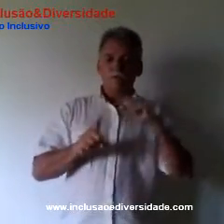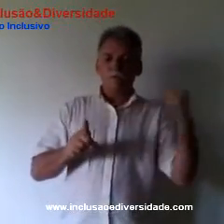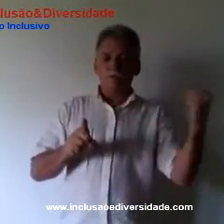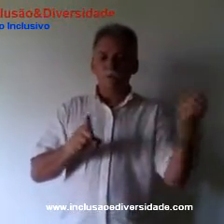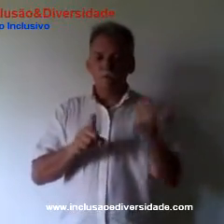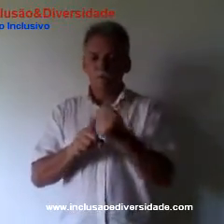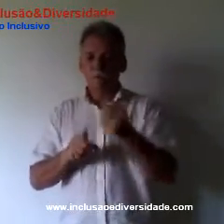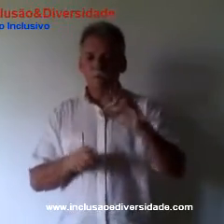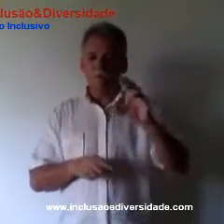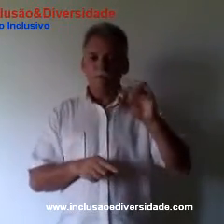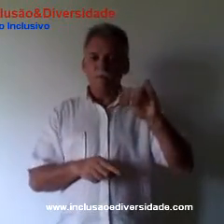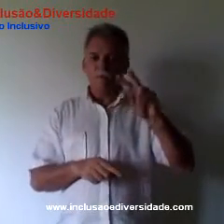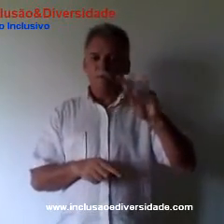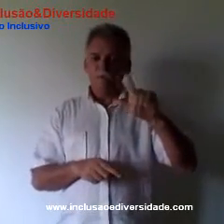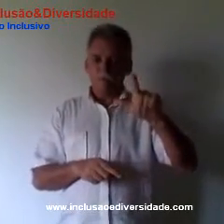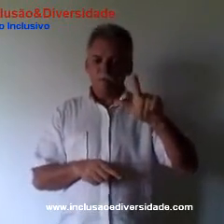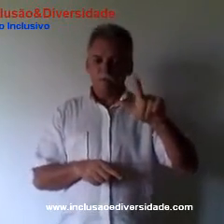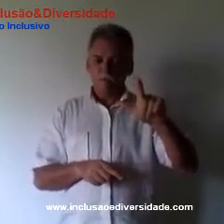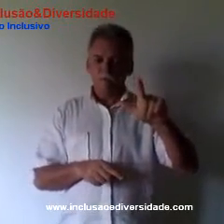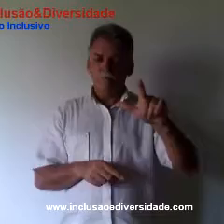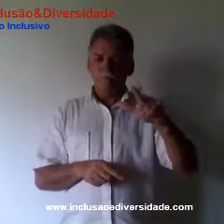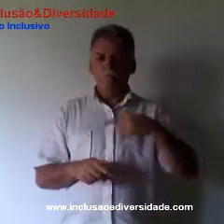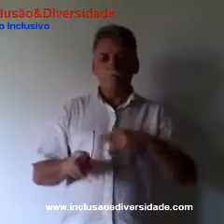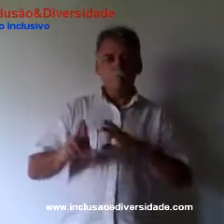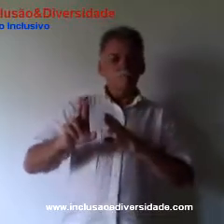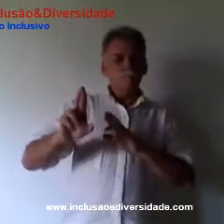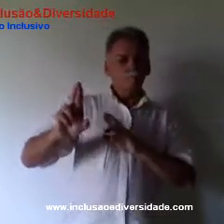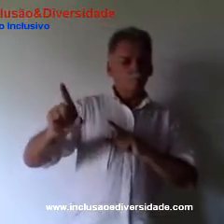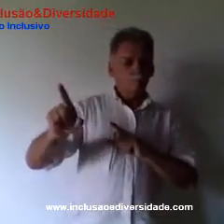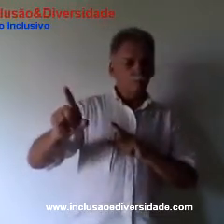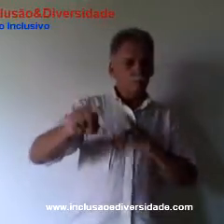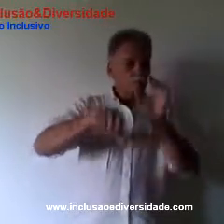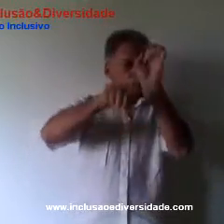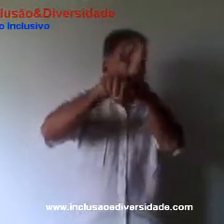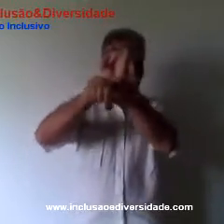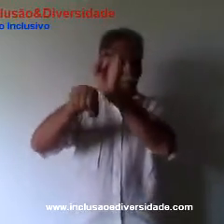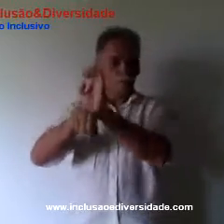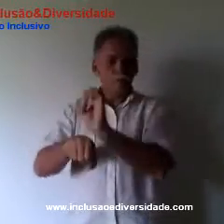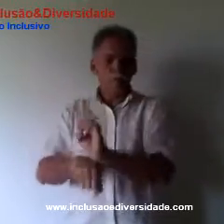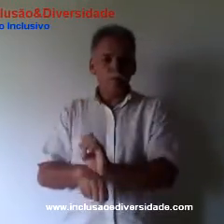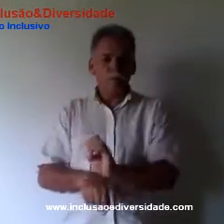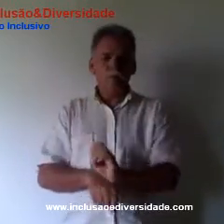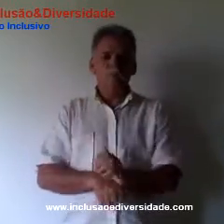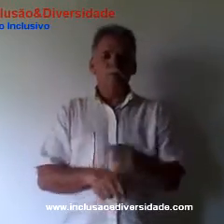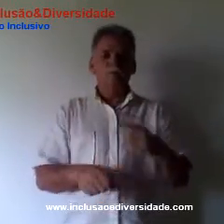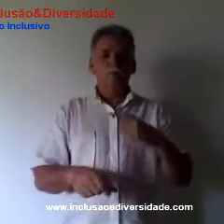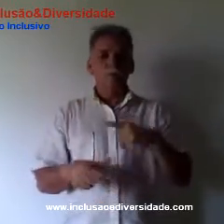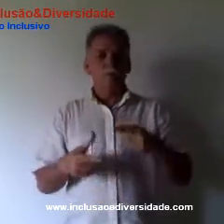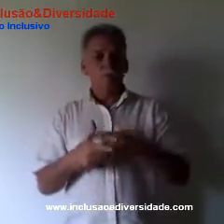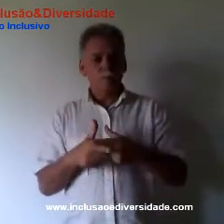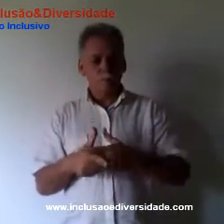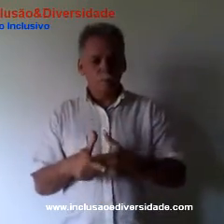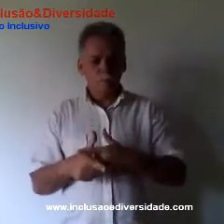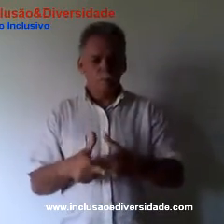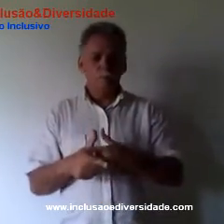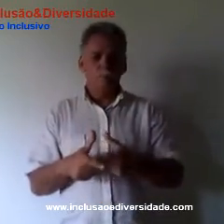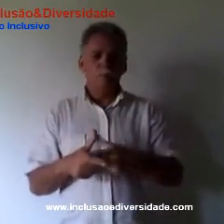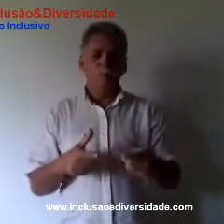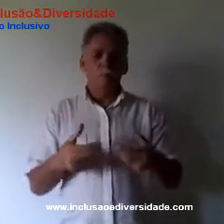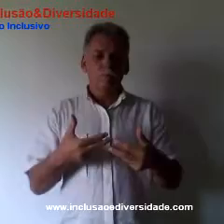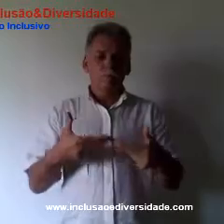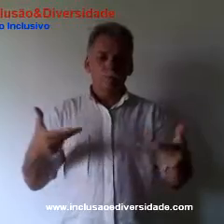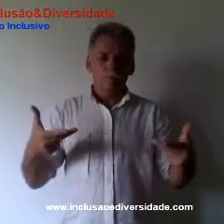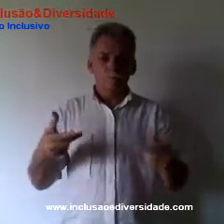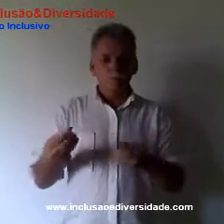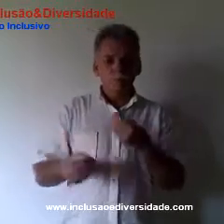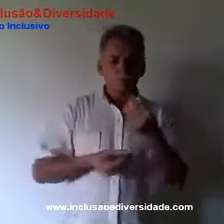sociedade civil e poder público fica diferenciada em cada estado, em cada município, né? De que